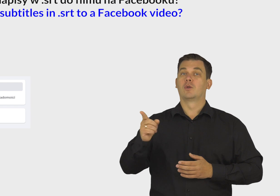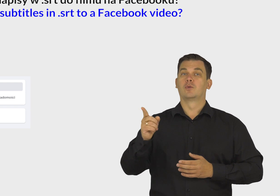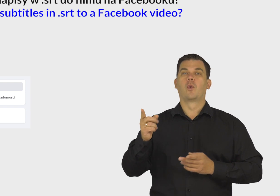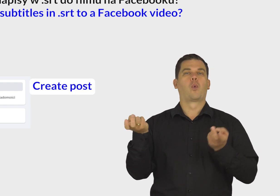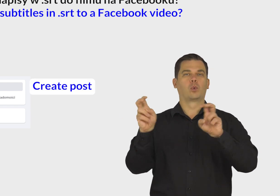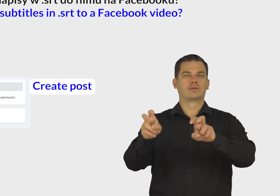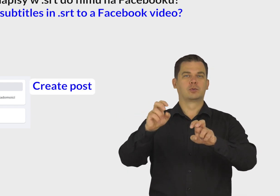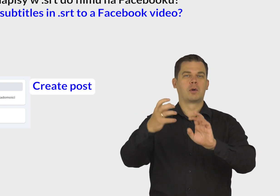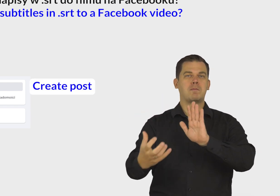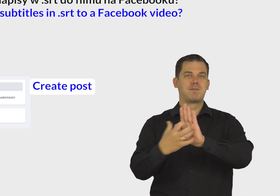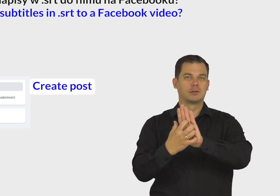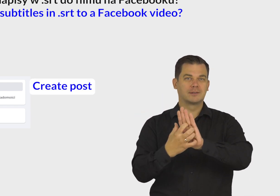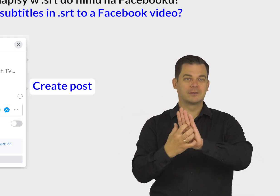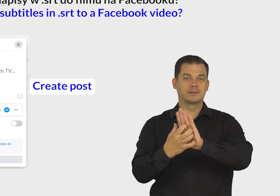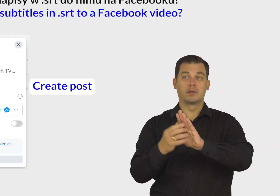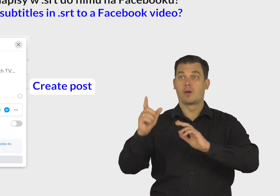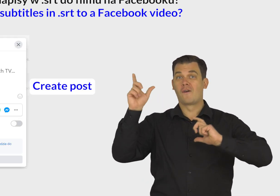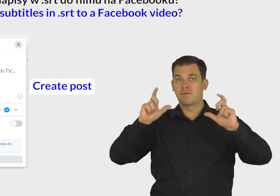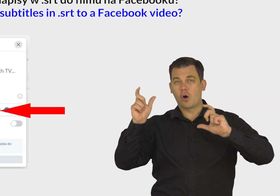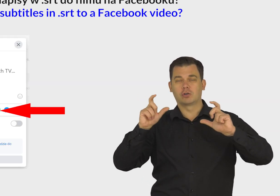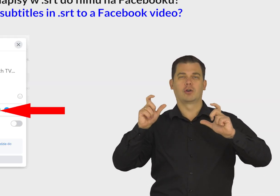Dzięki za oglądanie!